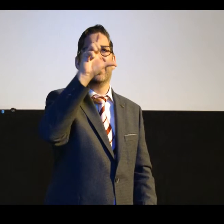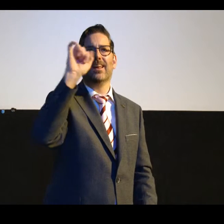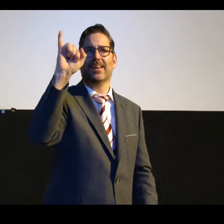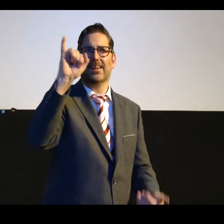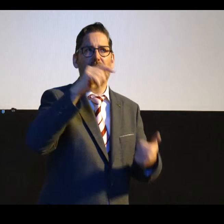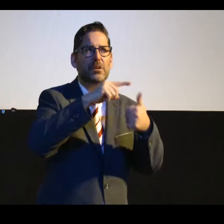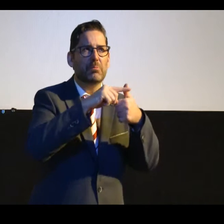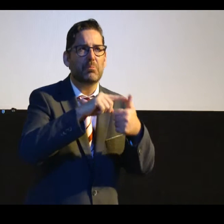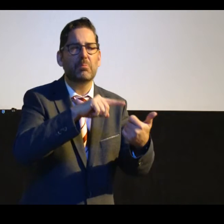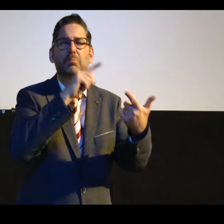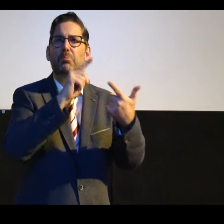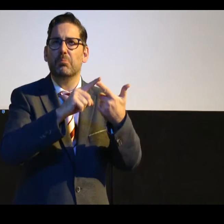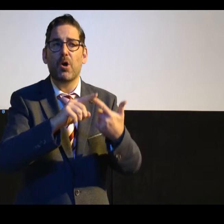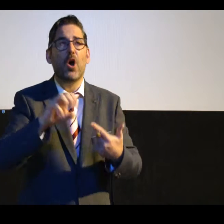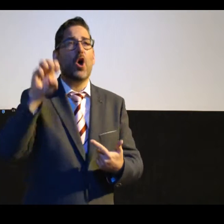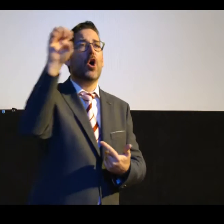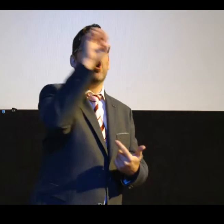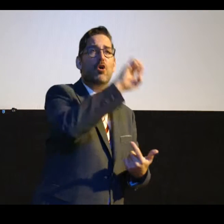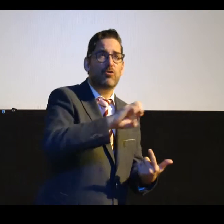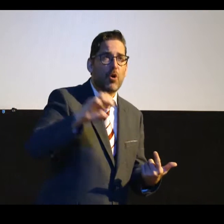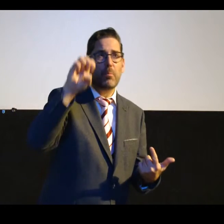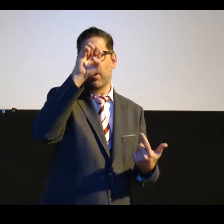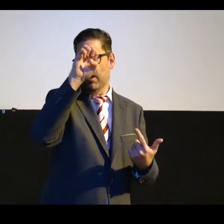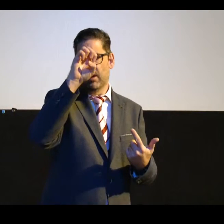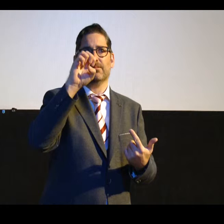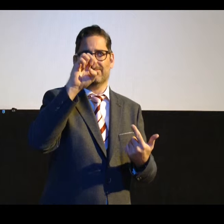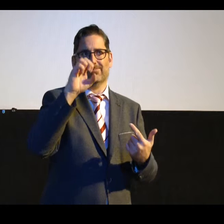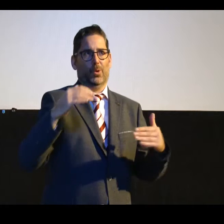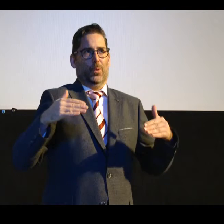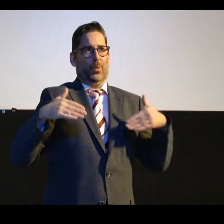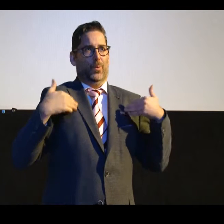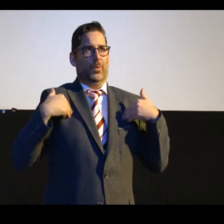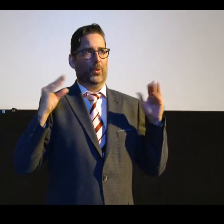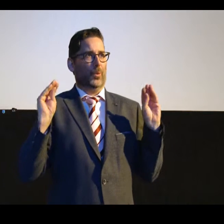por ejemplo, con el Foro Europeo de Intérpretes, EFLI,